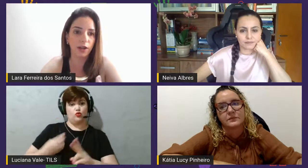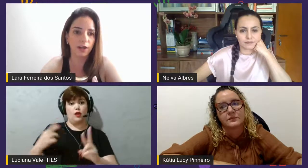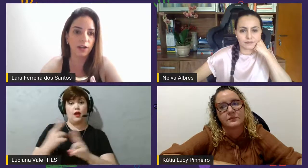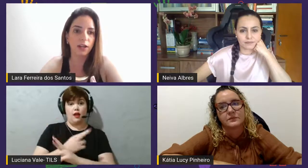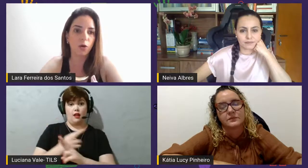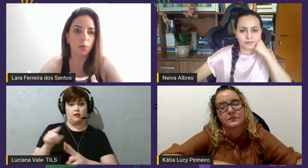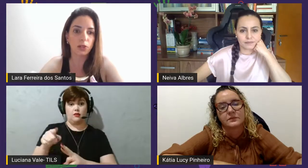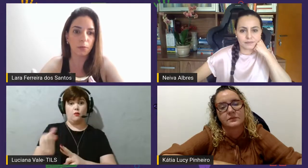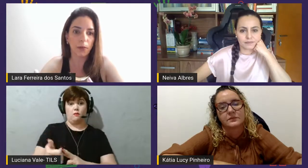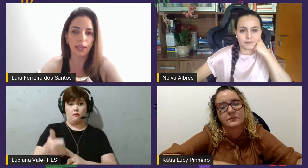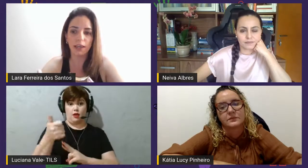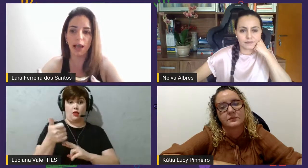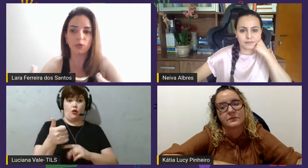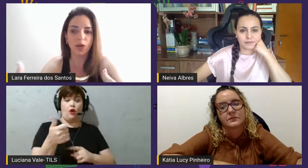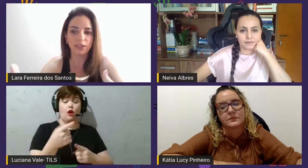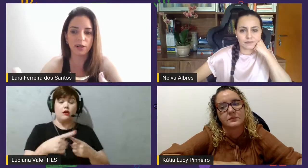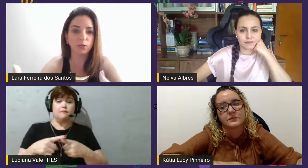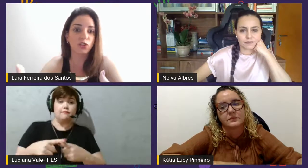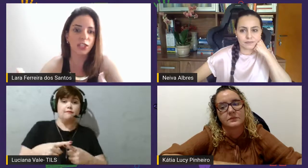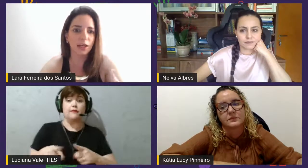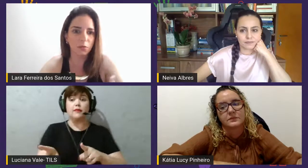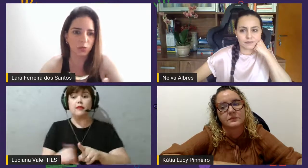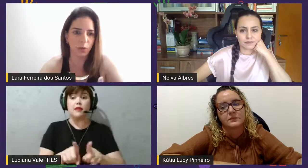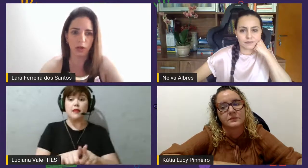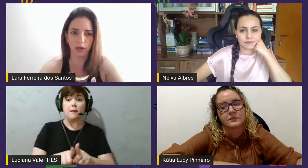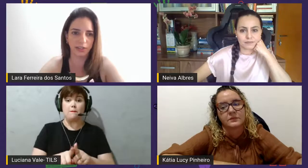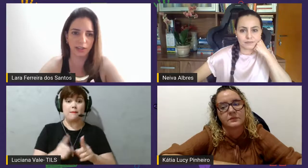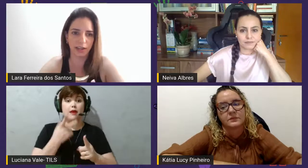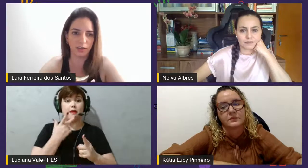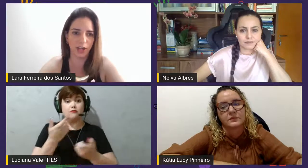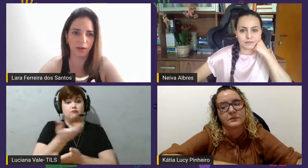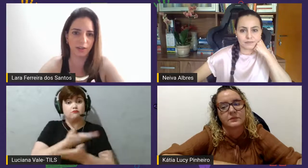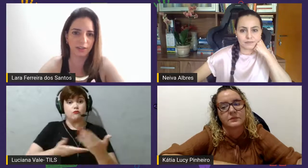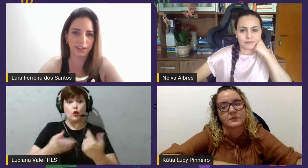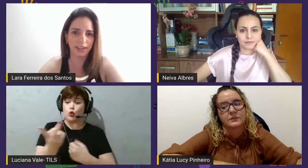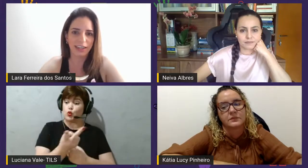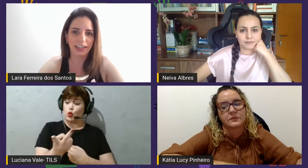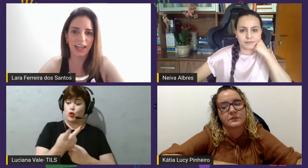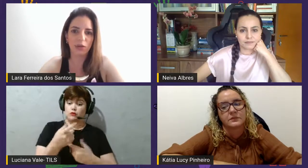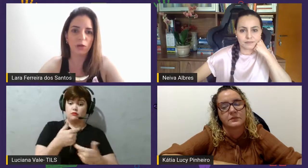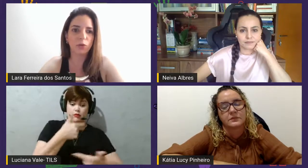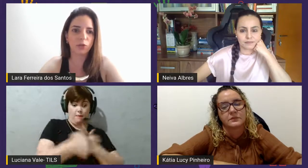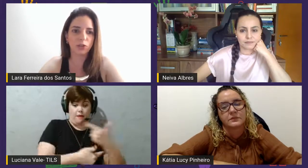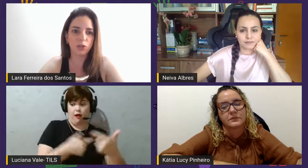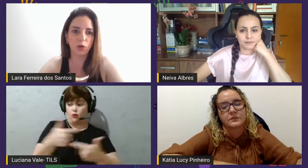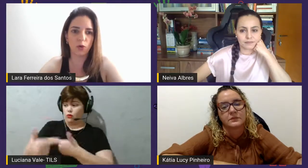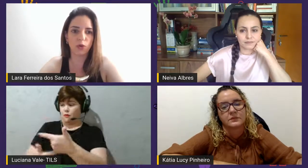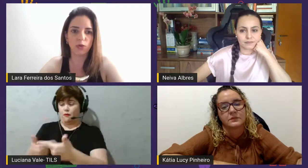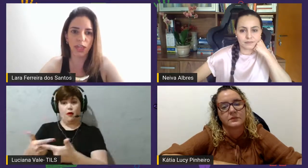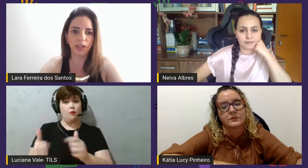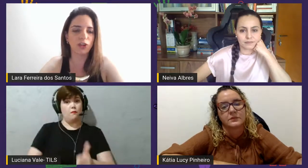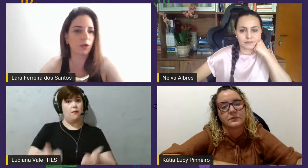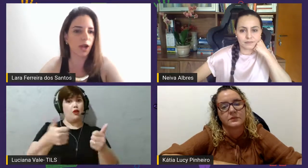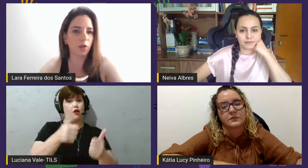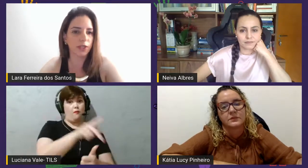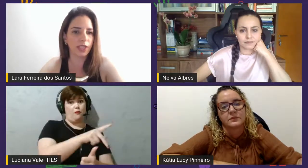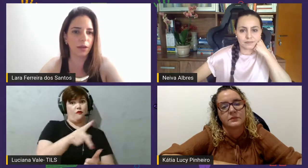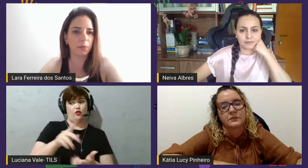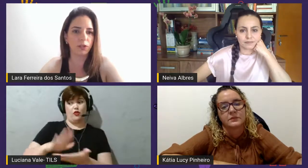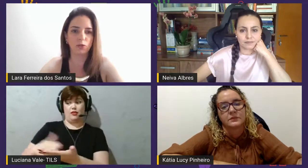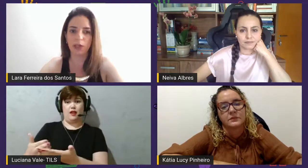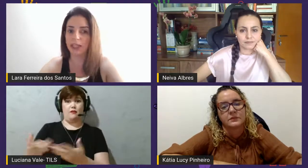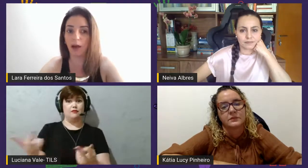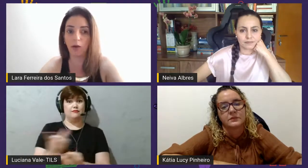melhora, como também a atuação de ambos melhora em sala de aula. né? Quando o professor consegue dialogar